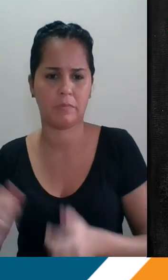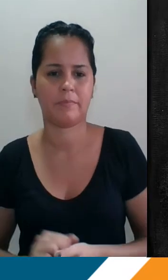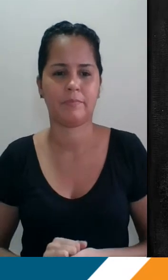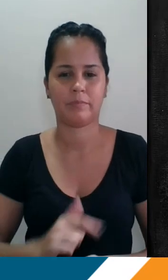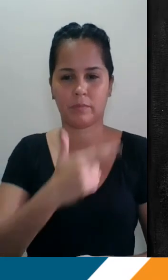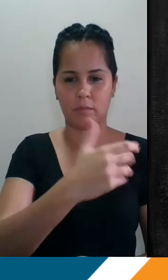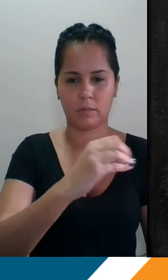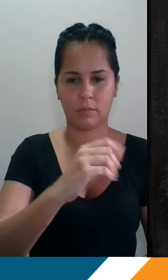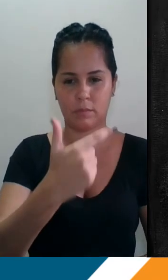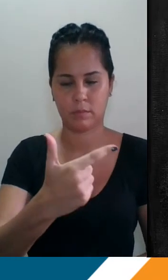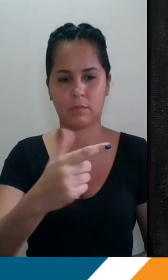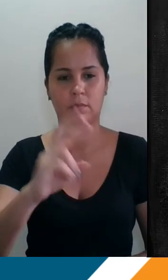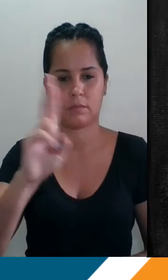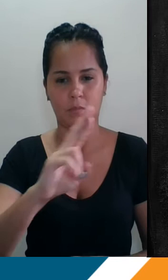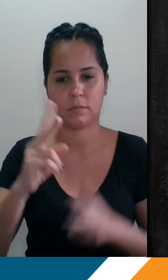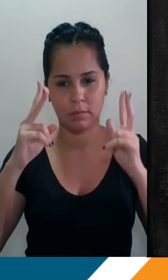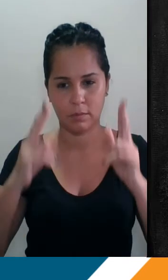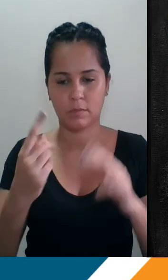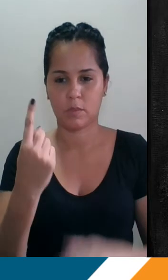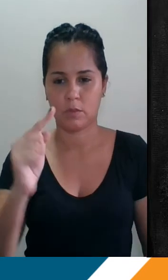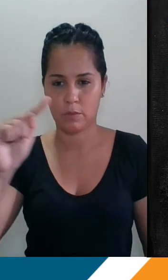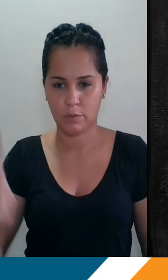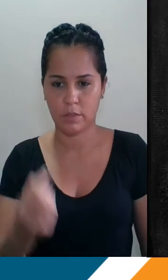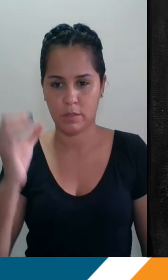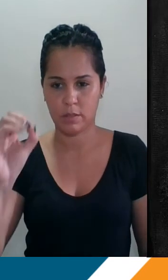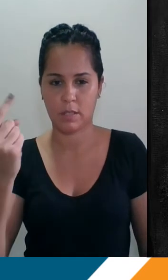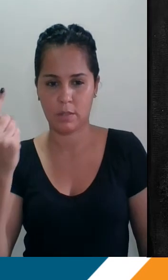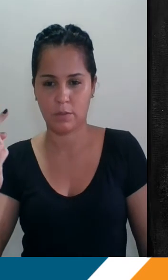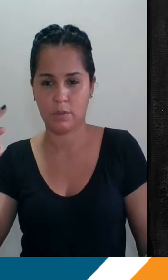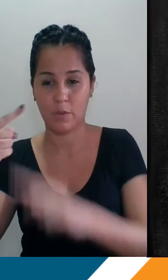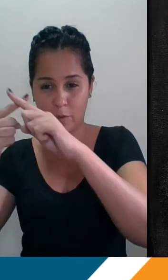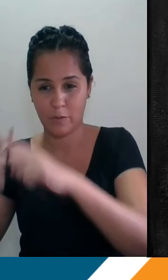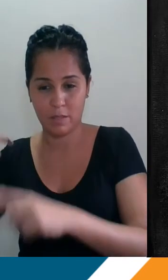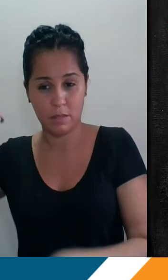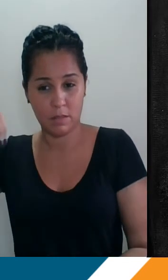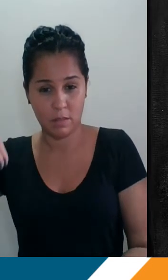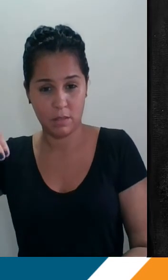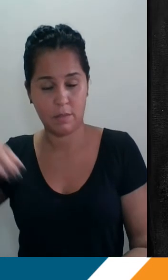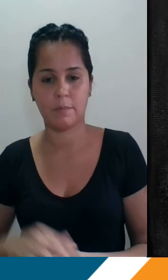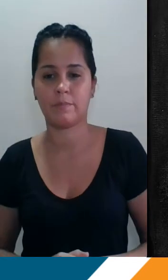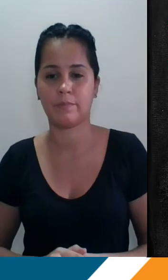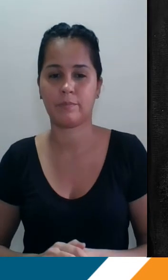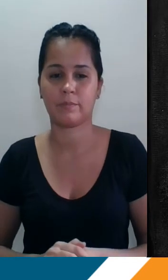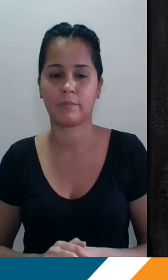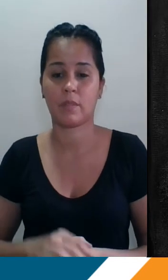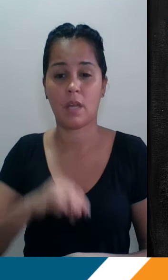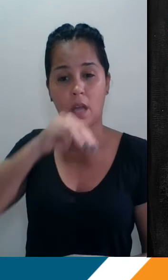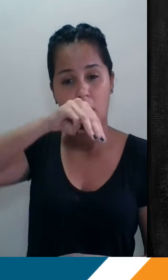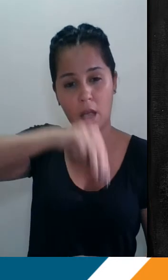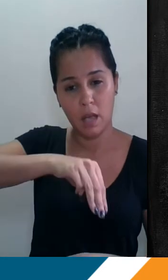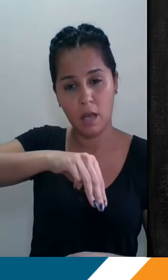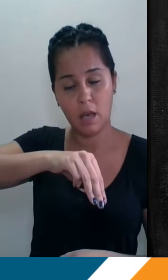R$ 202 é igual a 1,01 vezes M. Tudo que eu faço agora é isolar o M, então